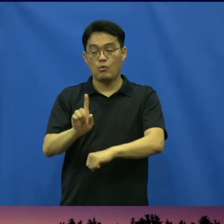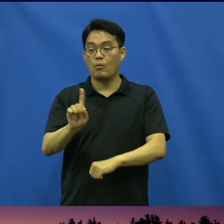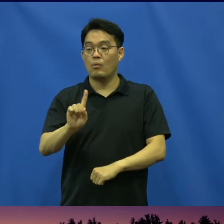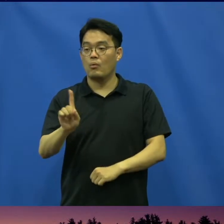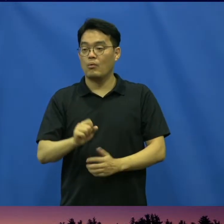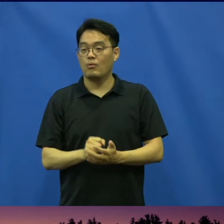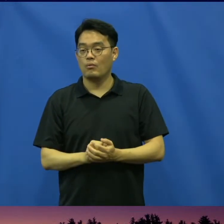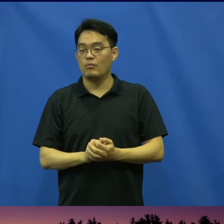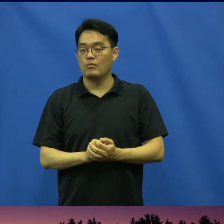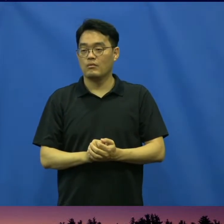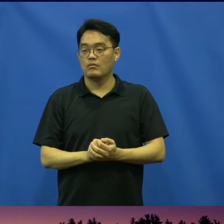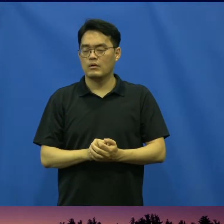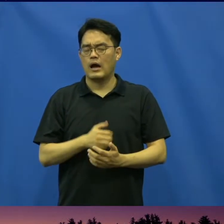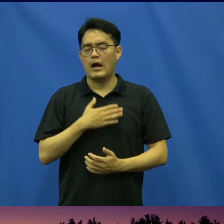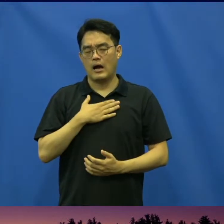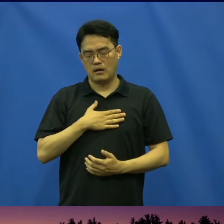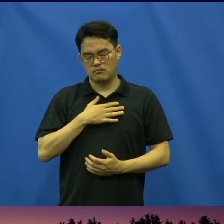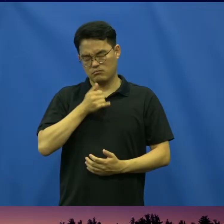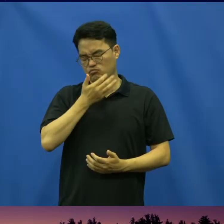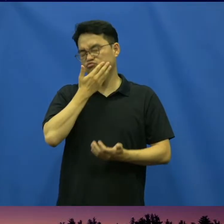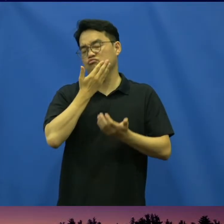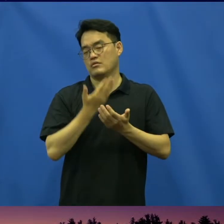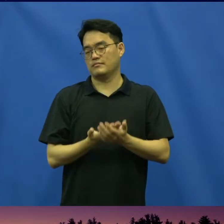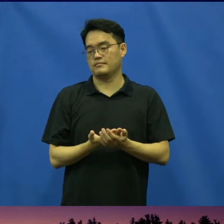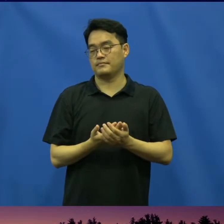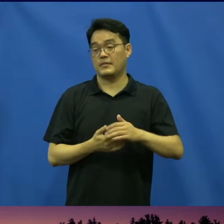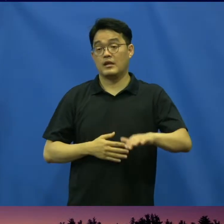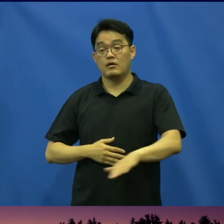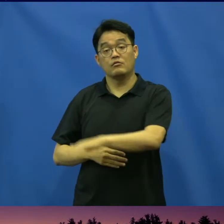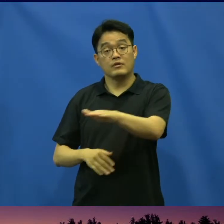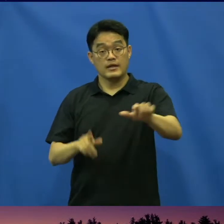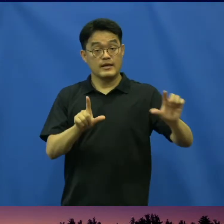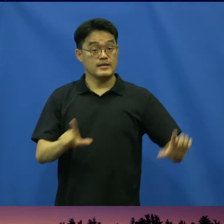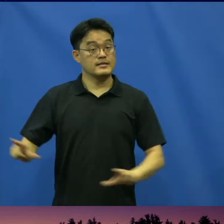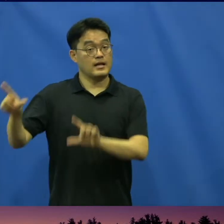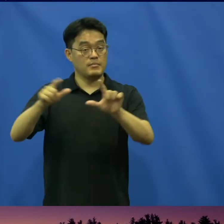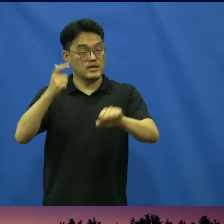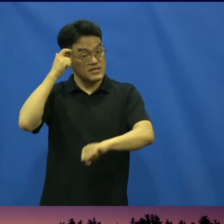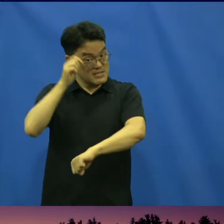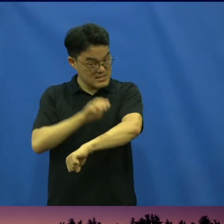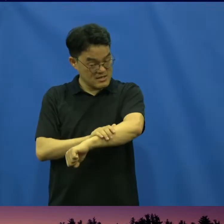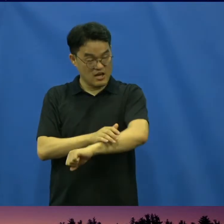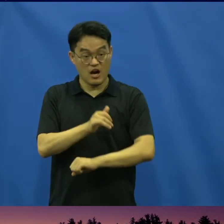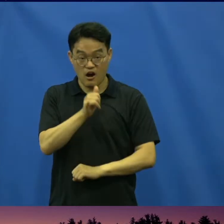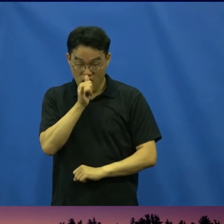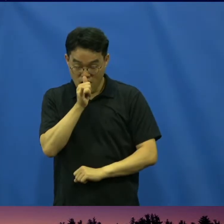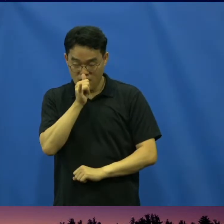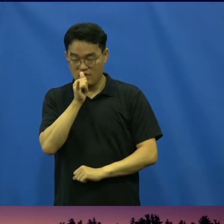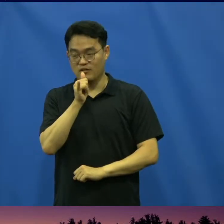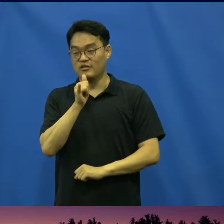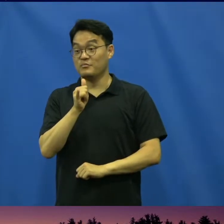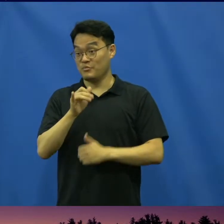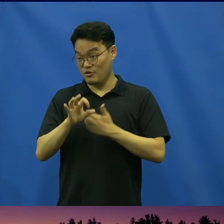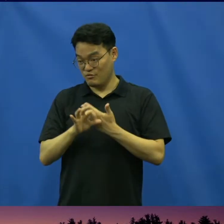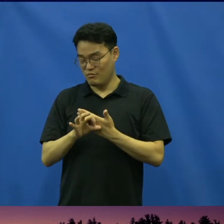그러니까 우리의 삶의 결정은 뭐냐? 지혜의 있고 없음에 있다. 지혜의 싸움이에요.